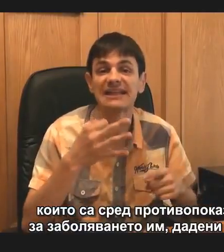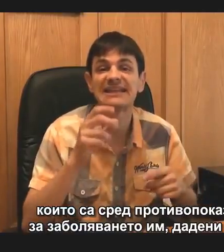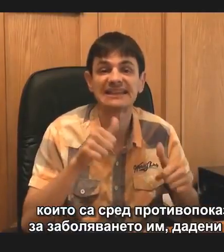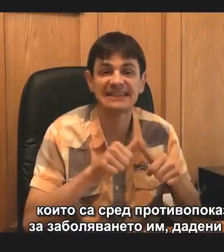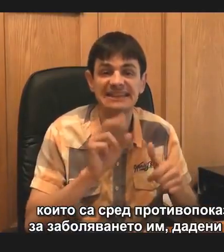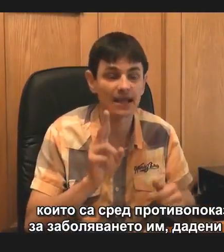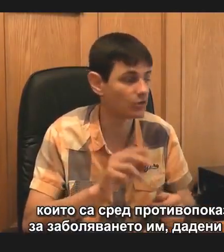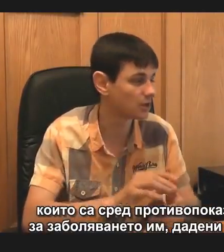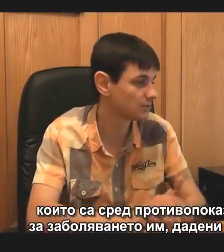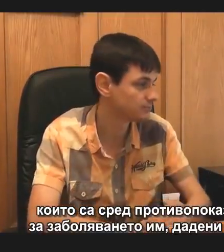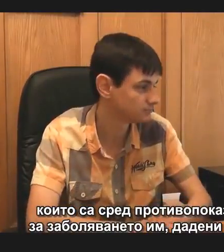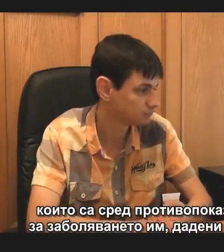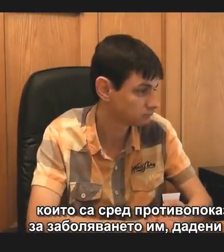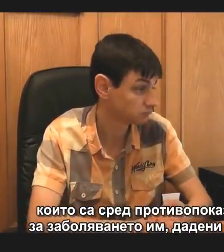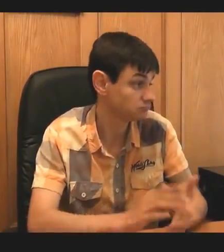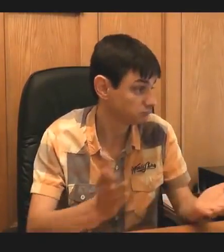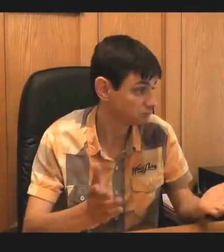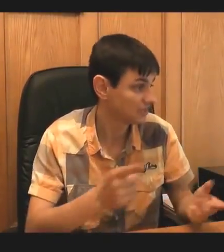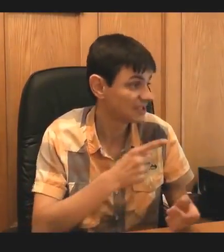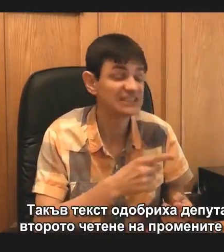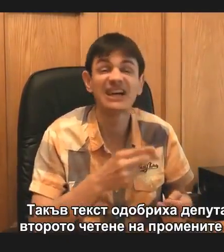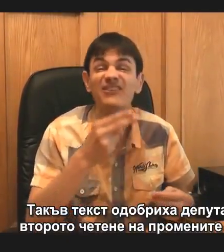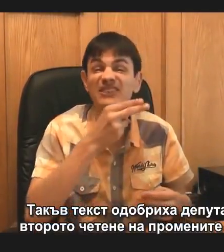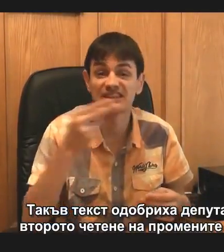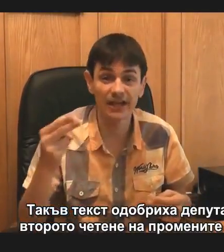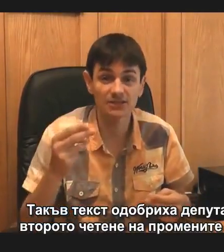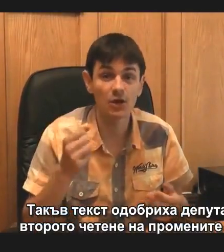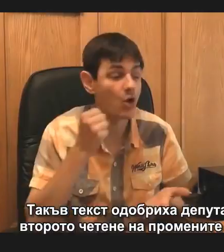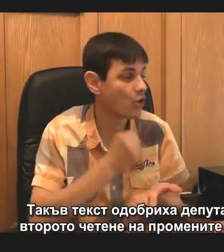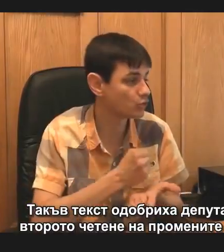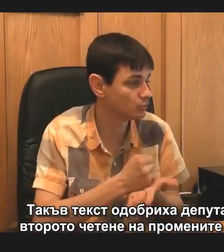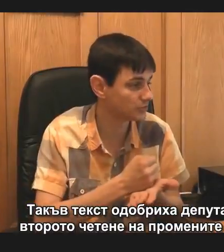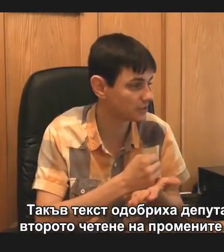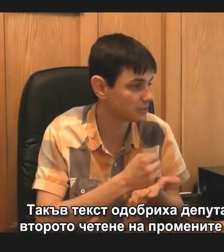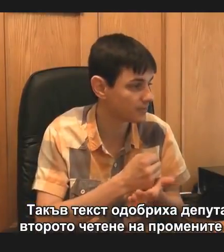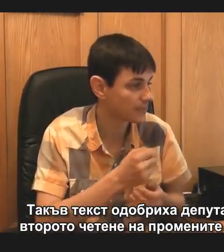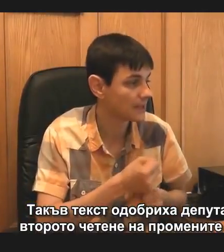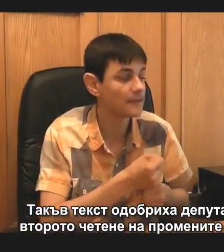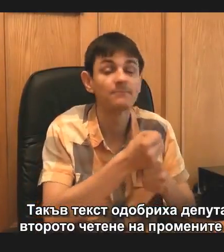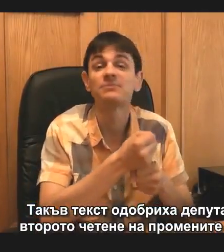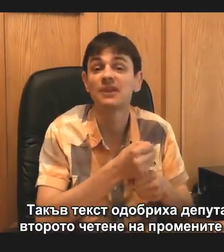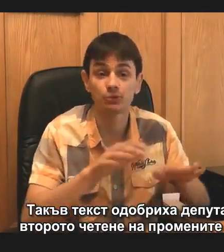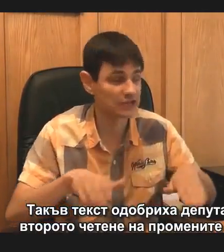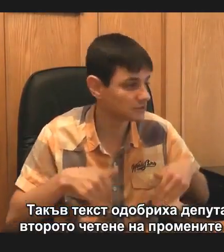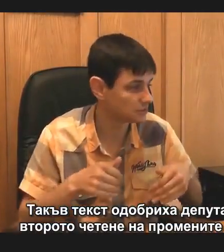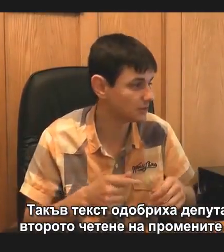ТЕОК. Такъв текст одобриха депутатите